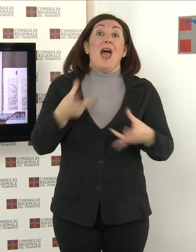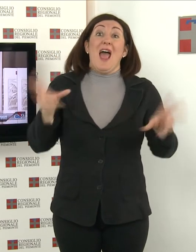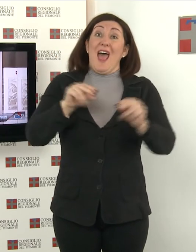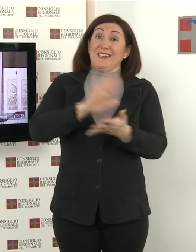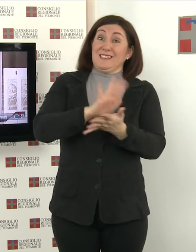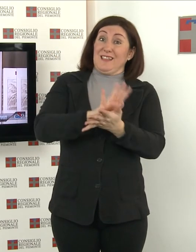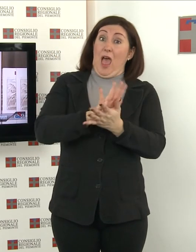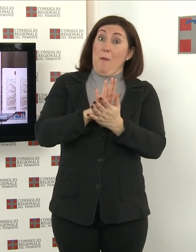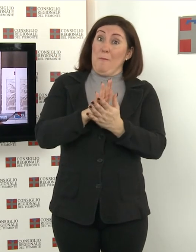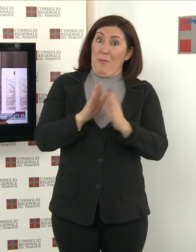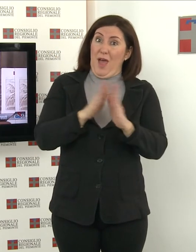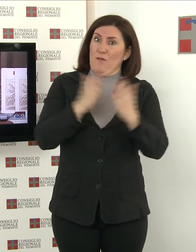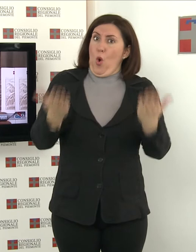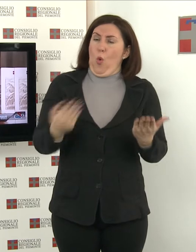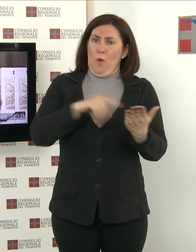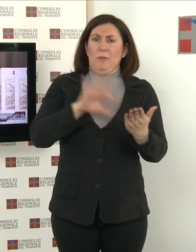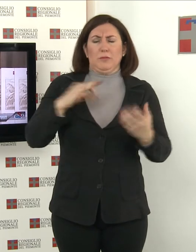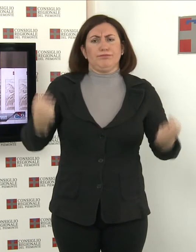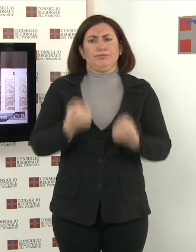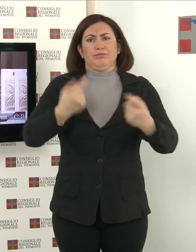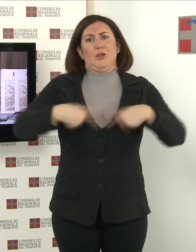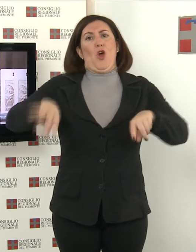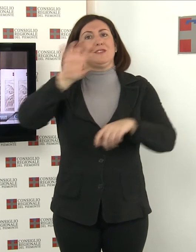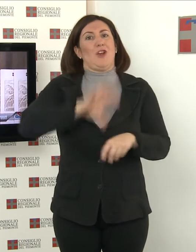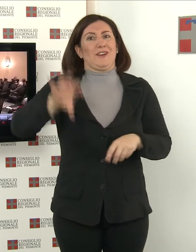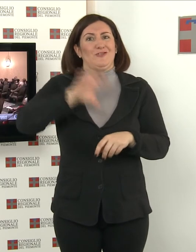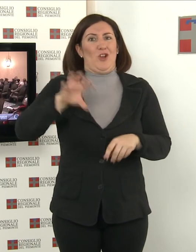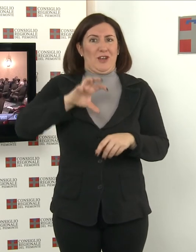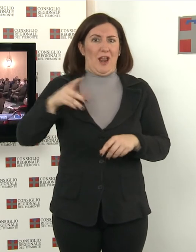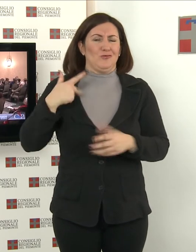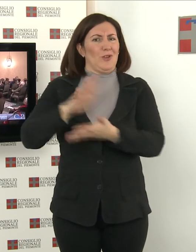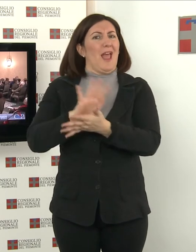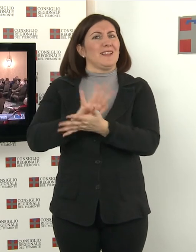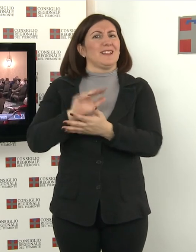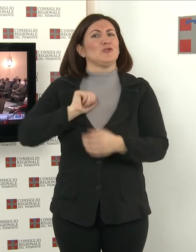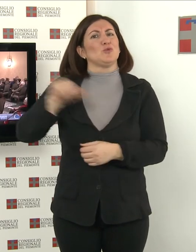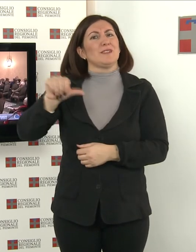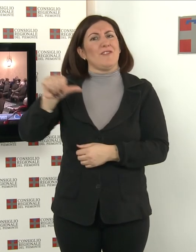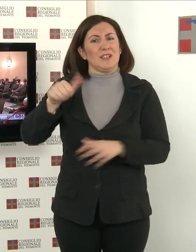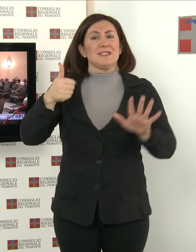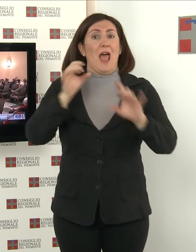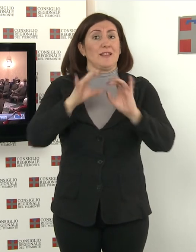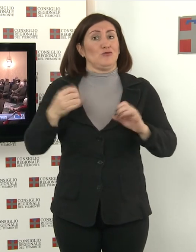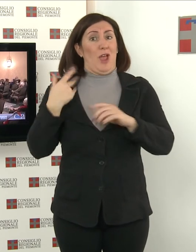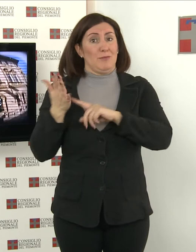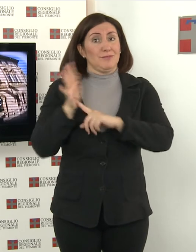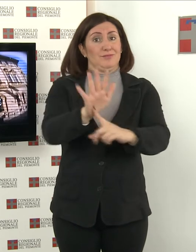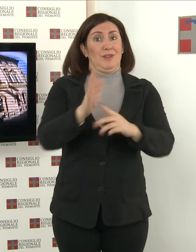Regionale curata dall' artistica editrice di Savigliano è presentata giovedì 6 dicembre a Palazzo Lascaris nuove